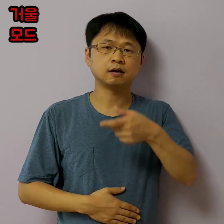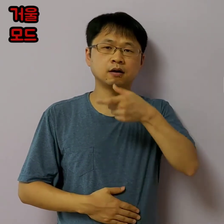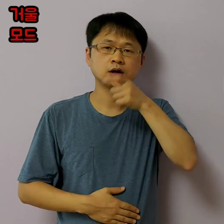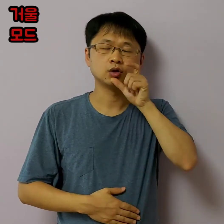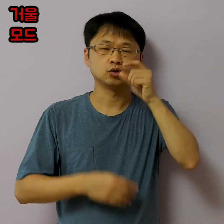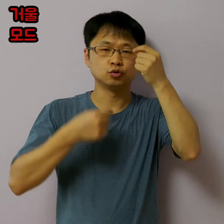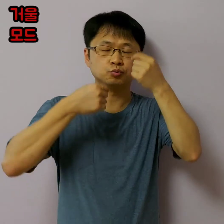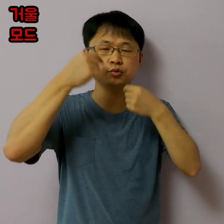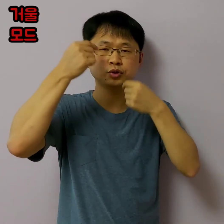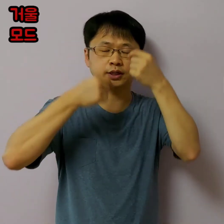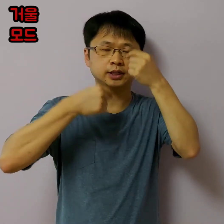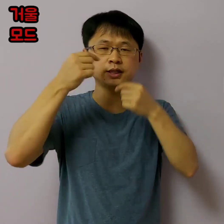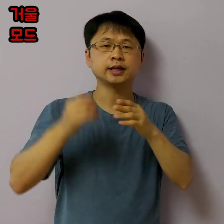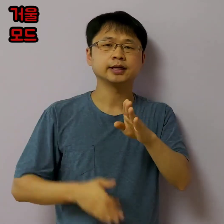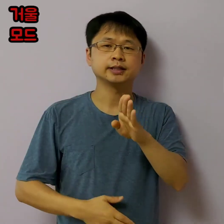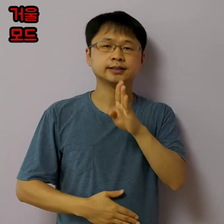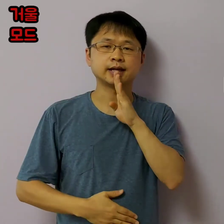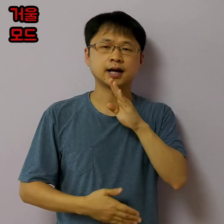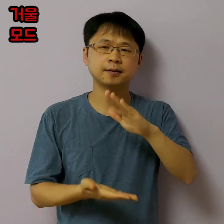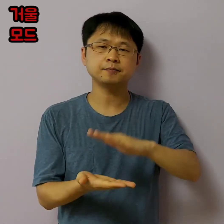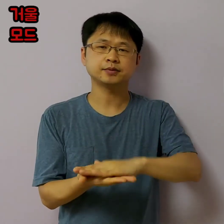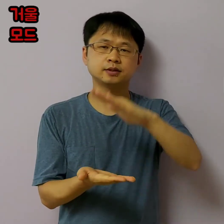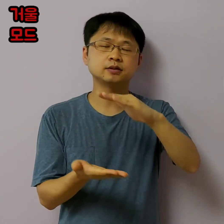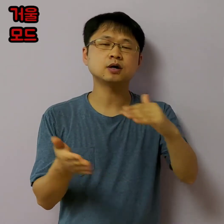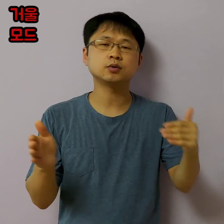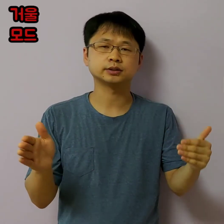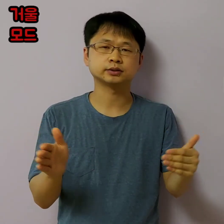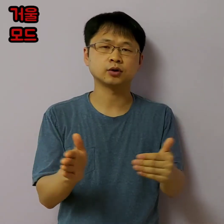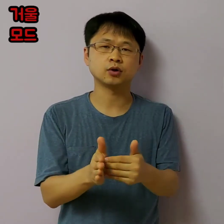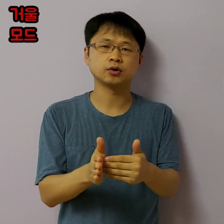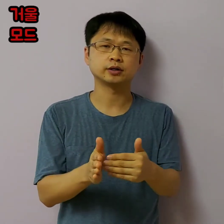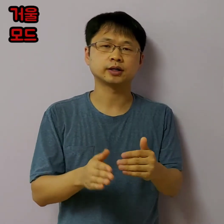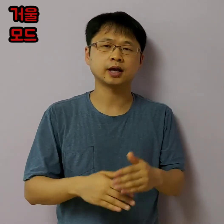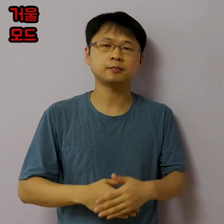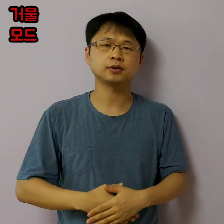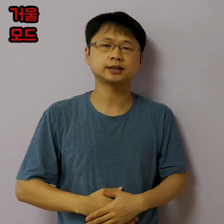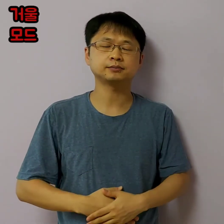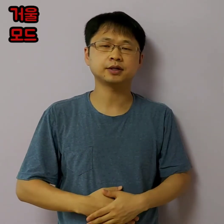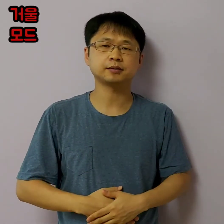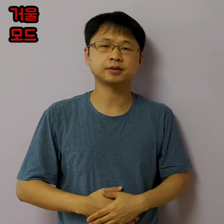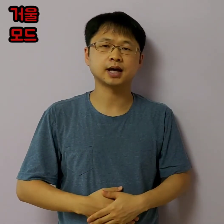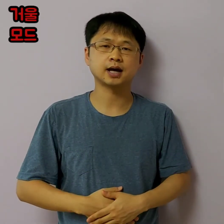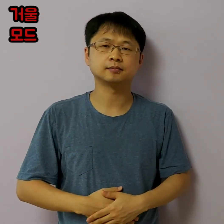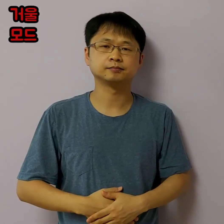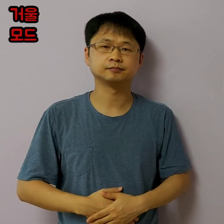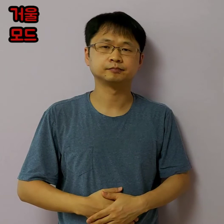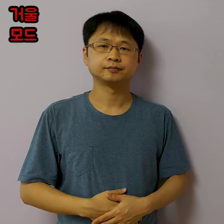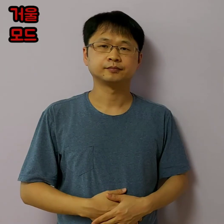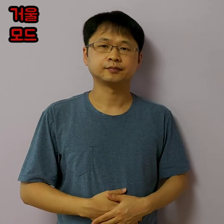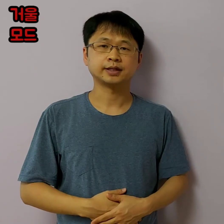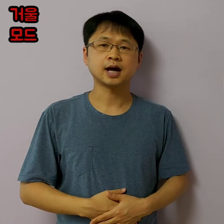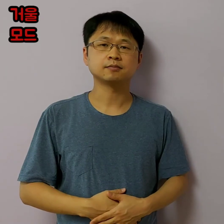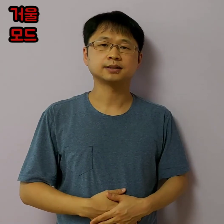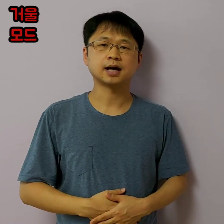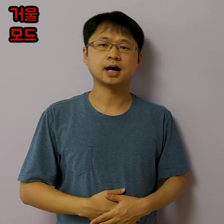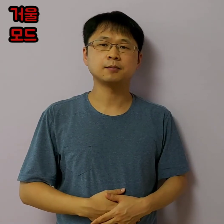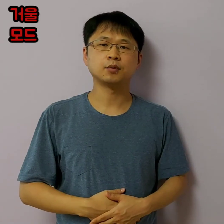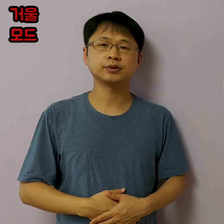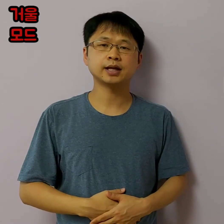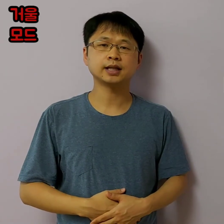그래서 눈물이 참 뜨거웠소 이렇게 표현하시면 됩니다. 네, 다음 가사 못난